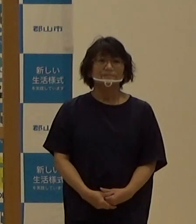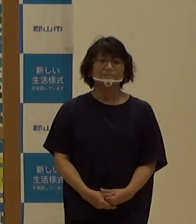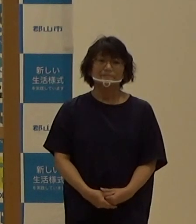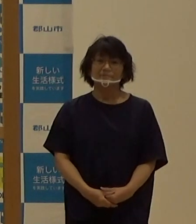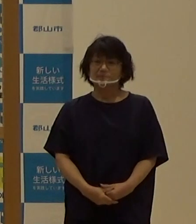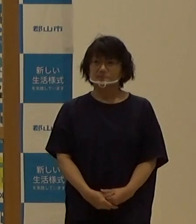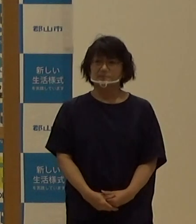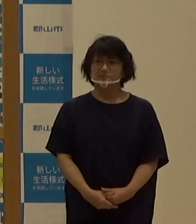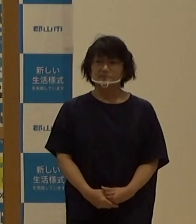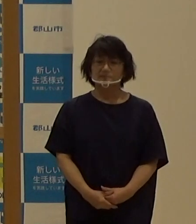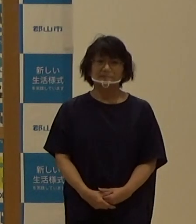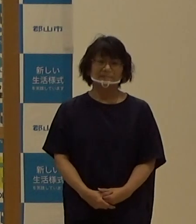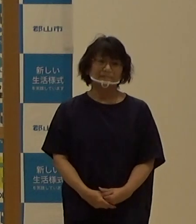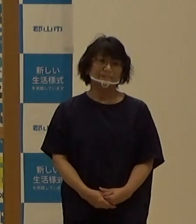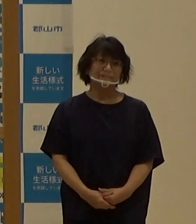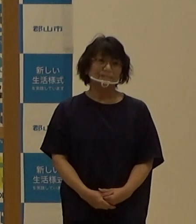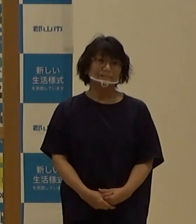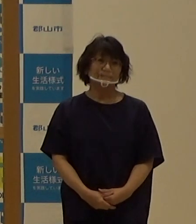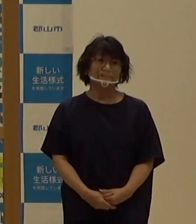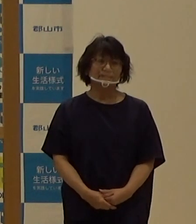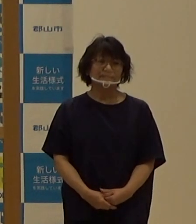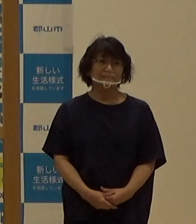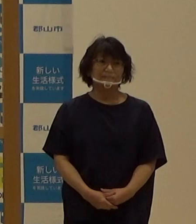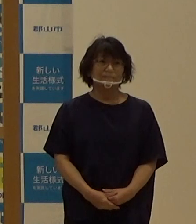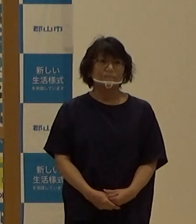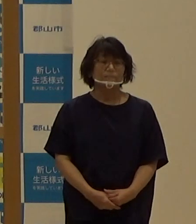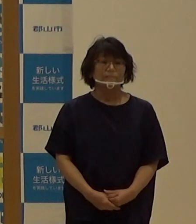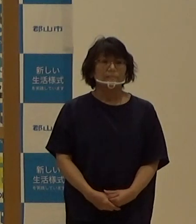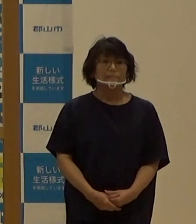ではマイクをお持ちいたします。